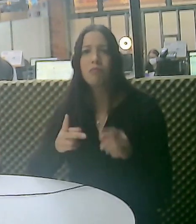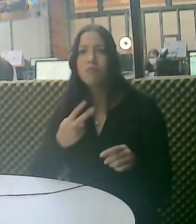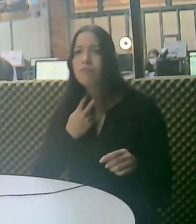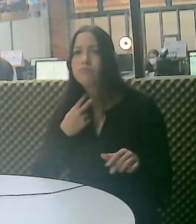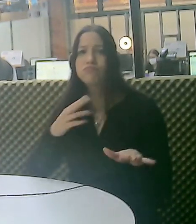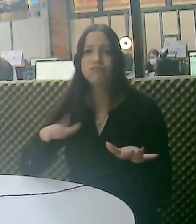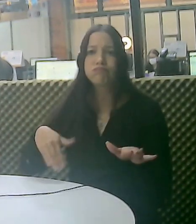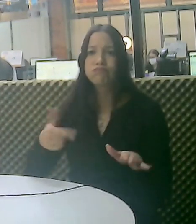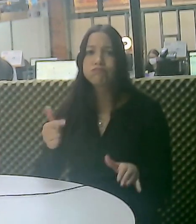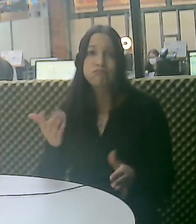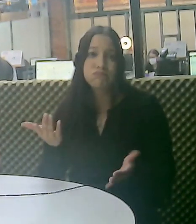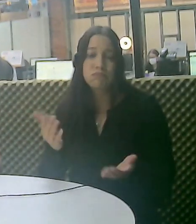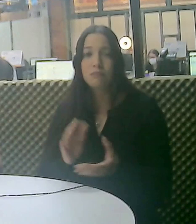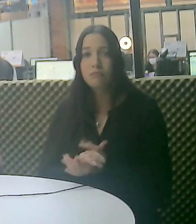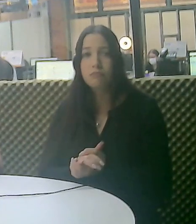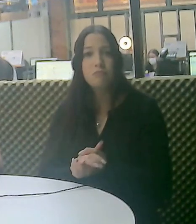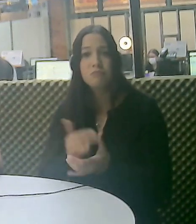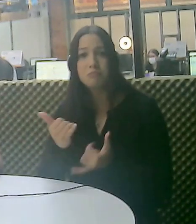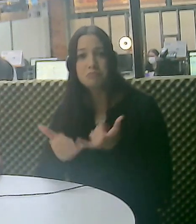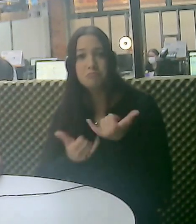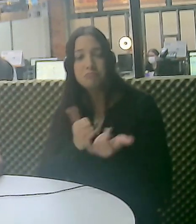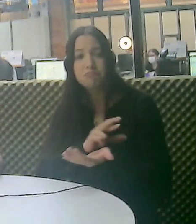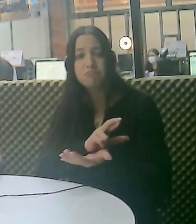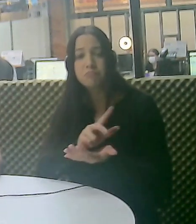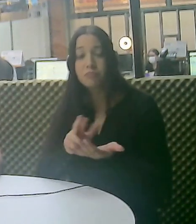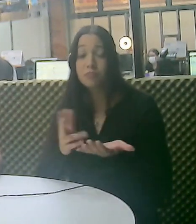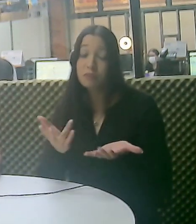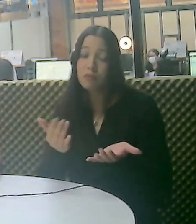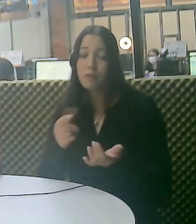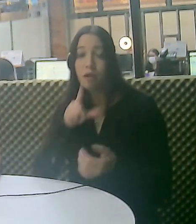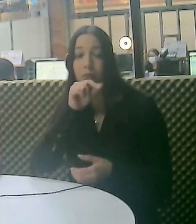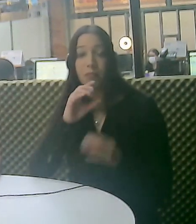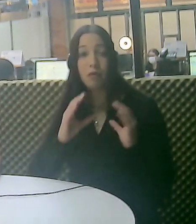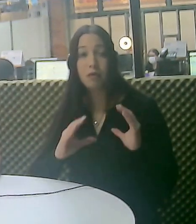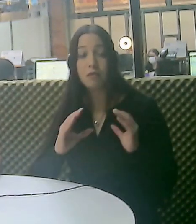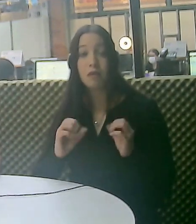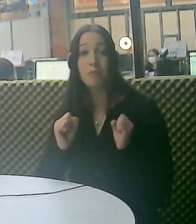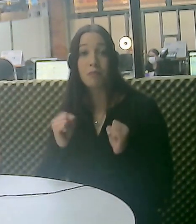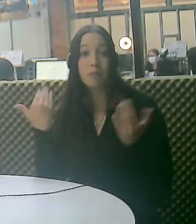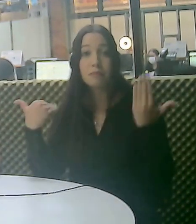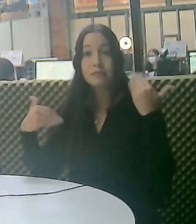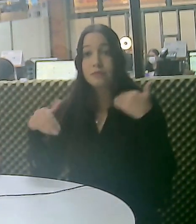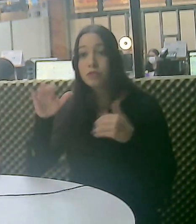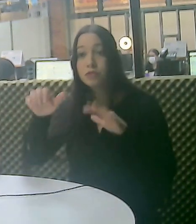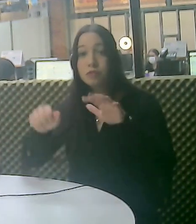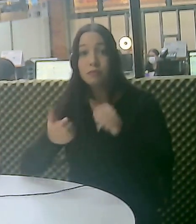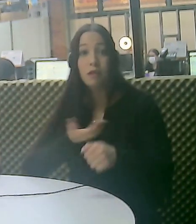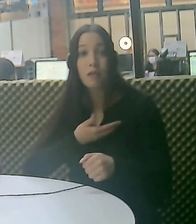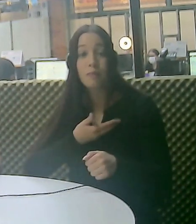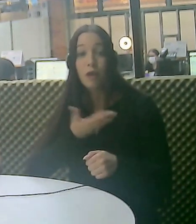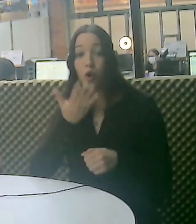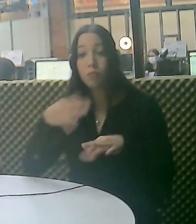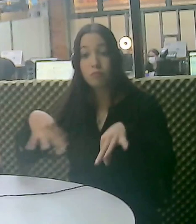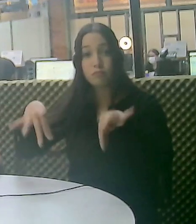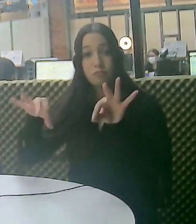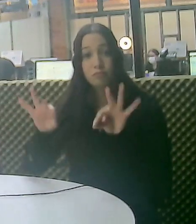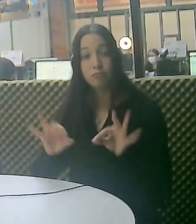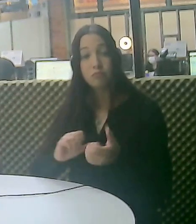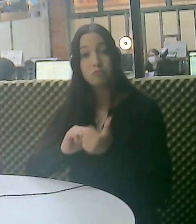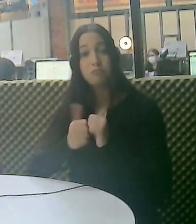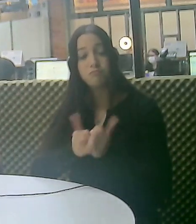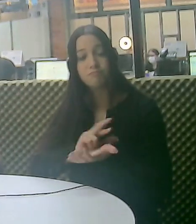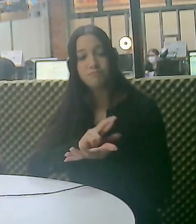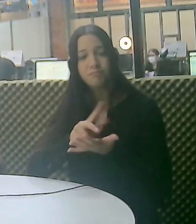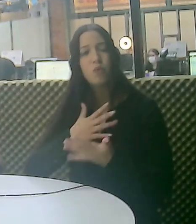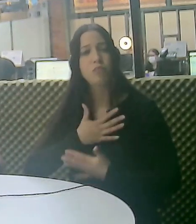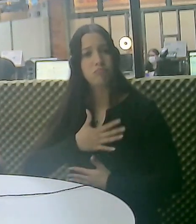clubes, a demais divertimentos, o parque é um momento de escape, é um momento da gente chamar a galera, a gente vem fazer um piquenique, a gente praticar um esporte, que é uma coisa que